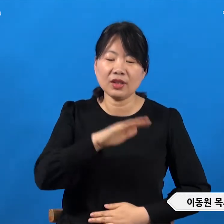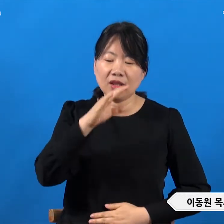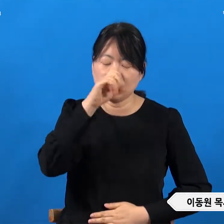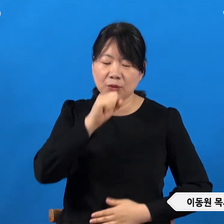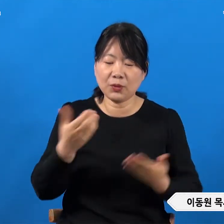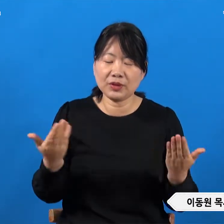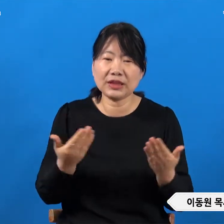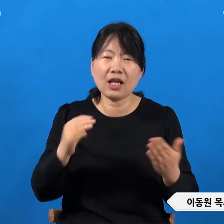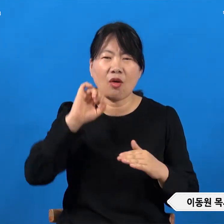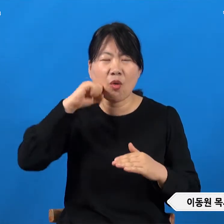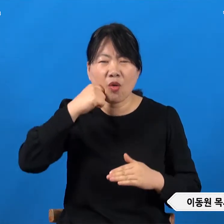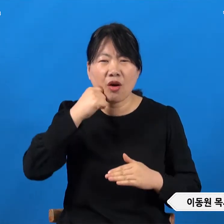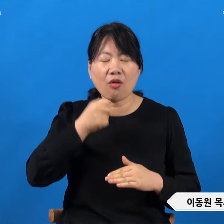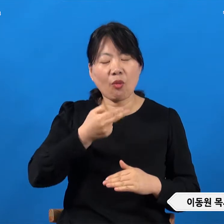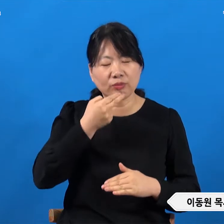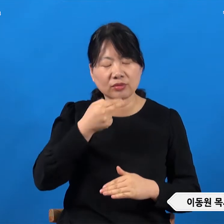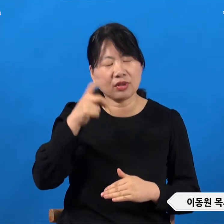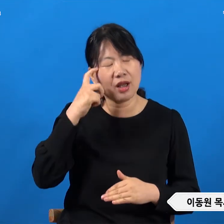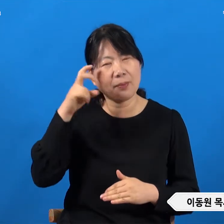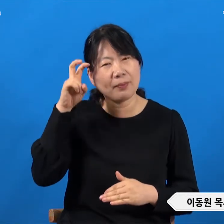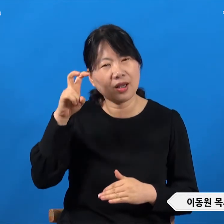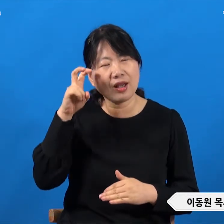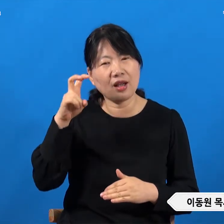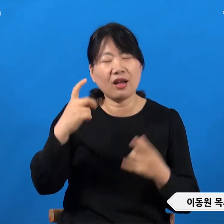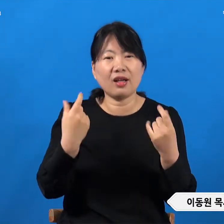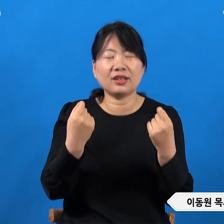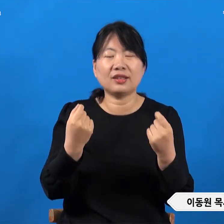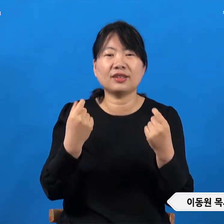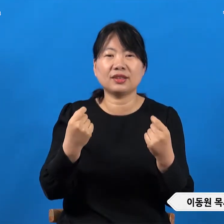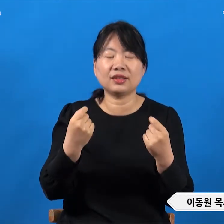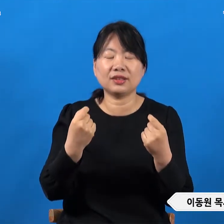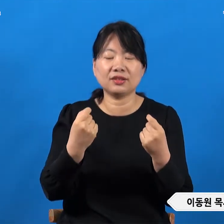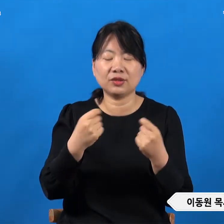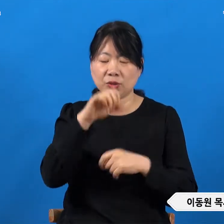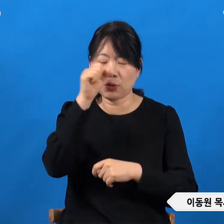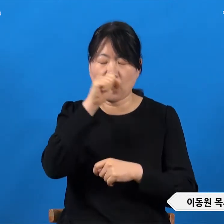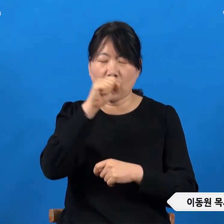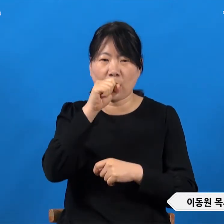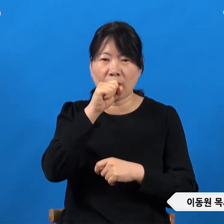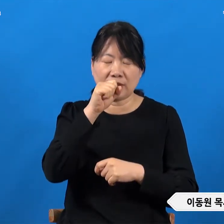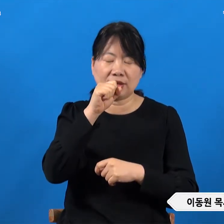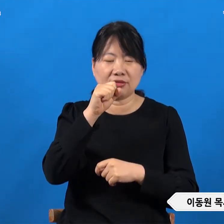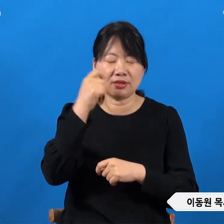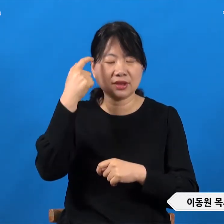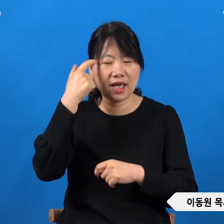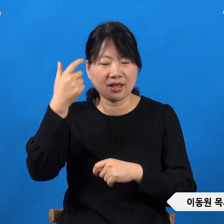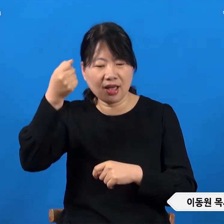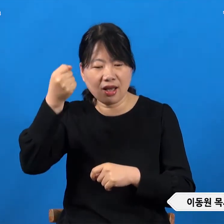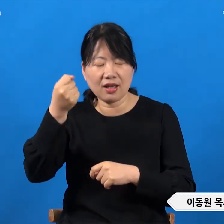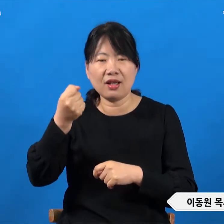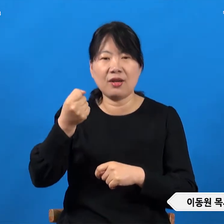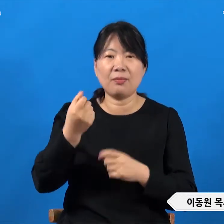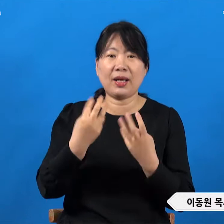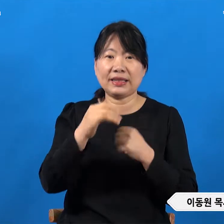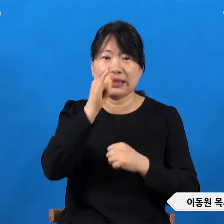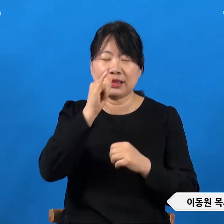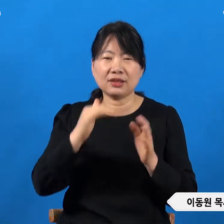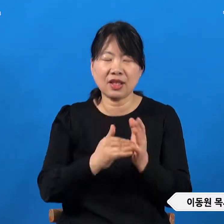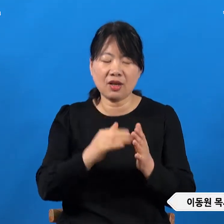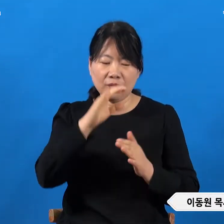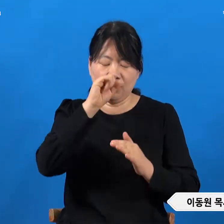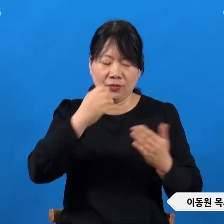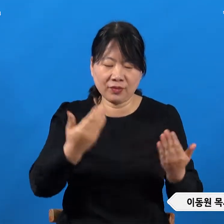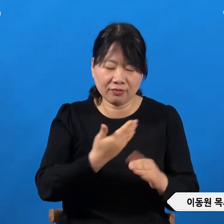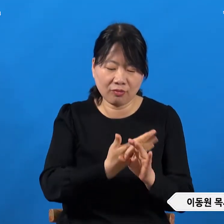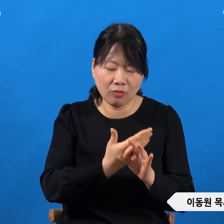우리는 좋은 일에는 어려움이 없을 것이다 라는 그런 낙관적 신화를 보통 갖는 일들이 많습니다. 우리가 좋은 일을